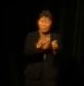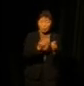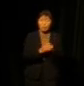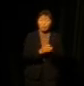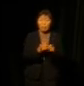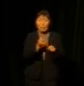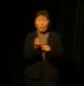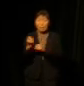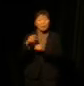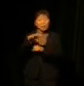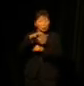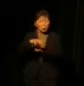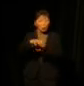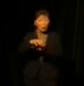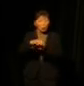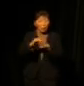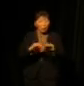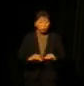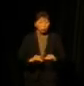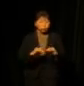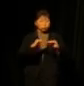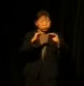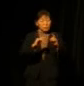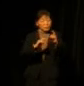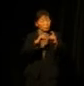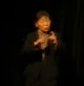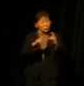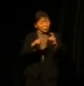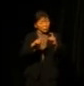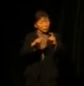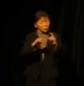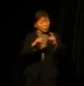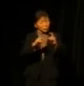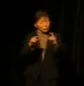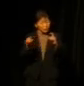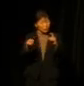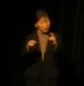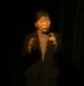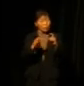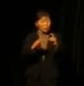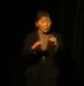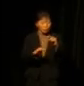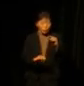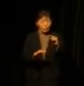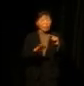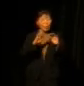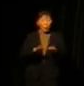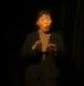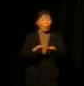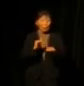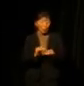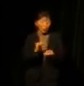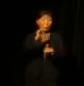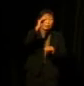でも10センチから15センチの水位が上昇してくらいで、ですから今回はね、10メーター以上の津波でね、で